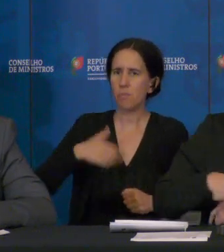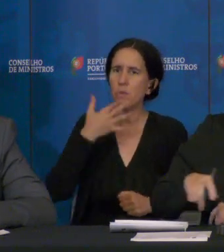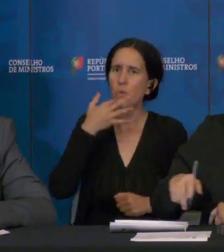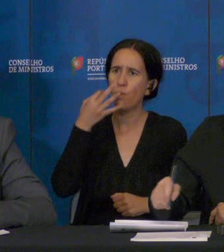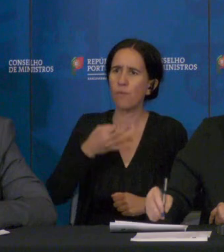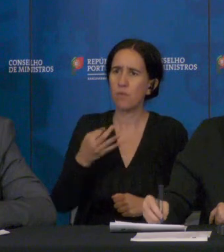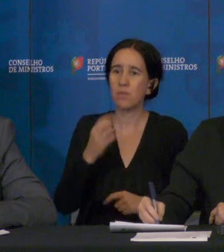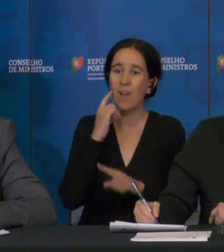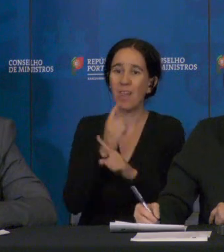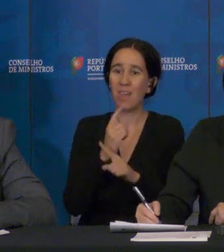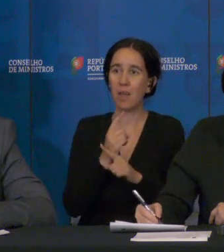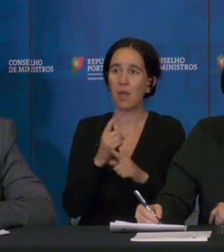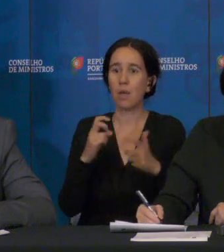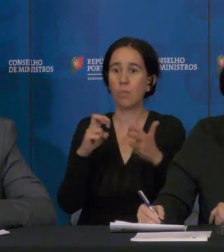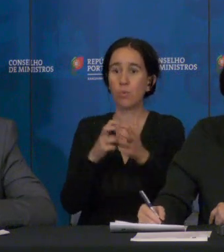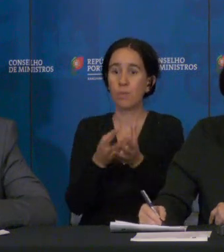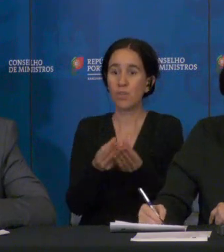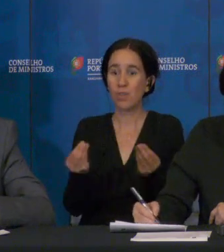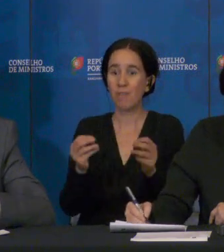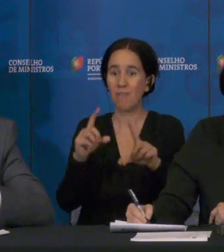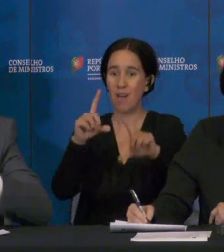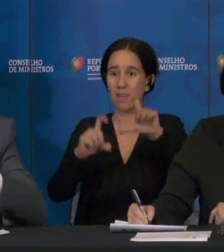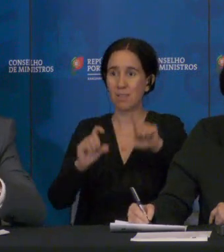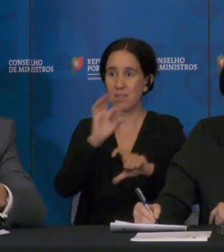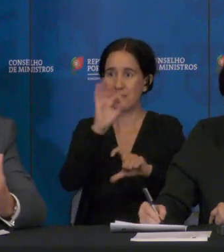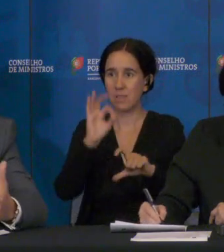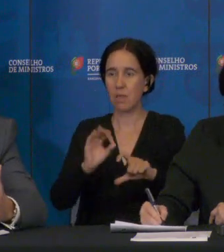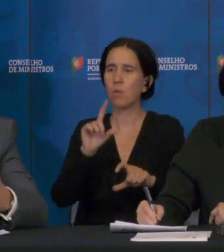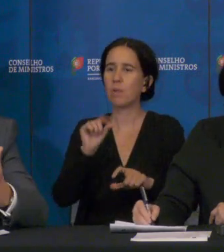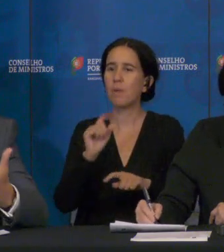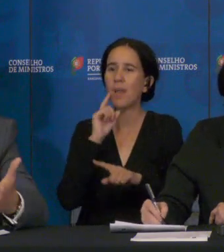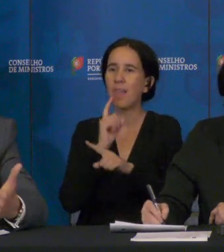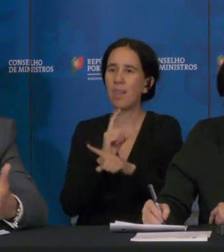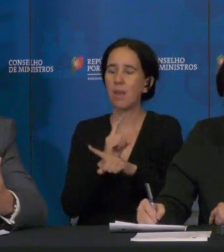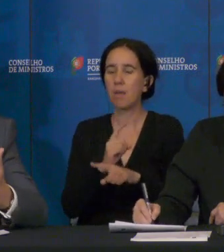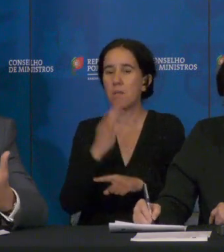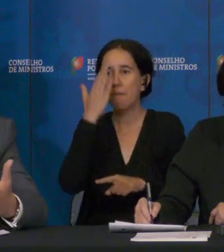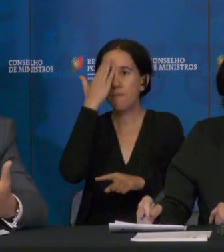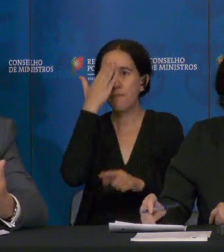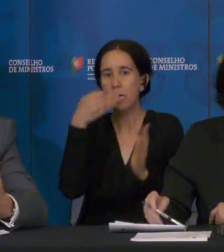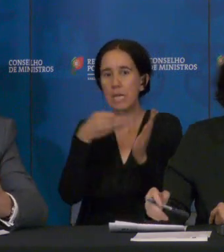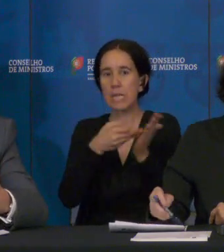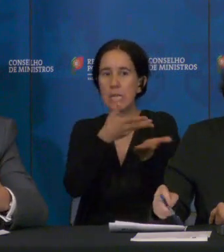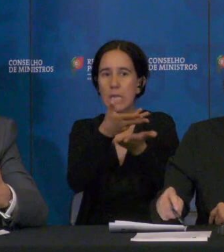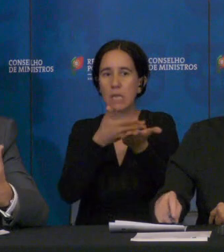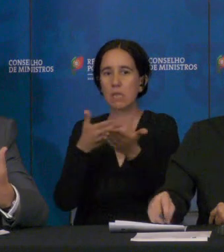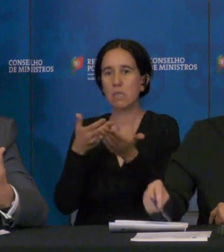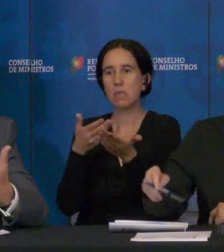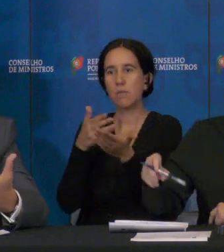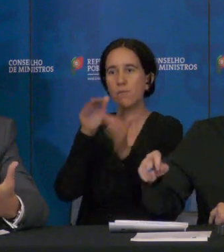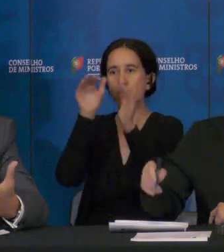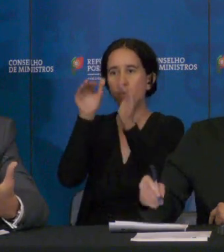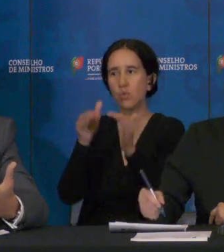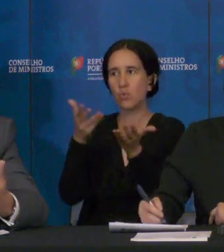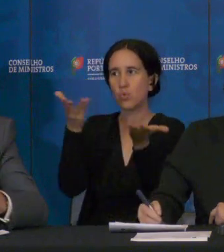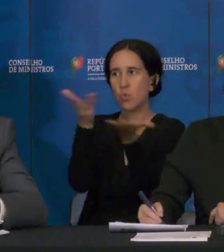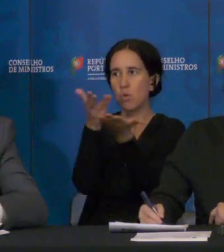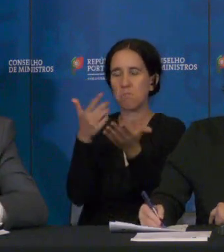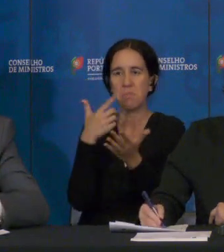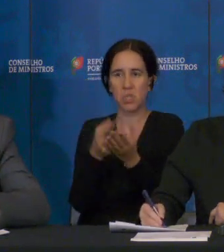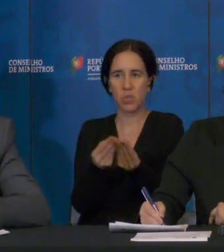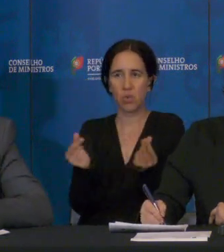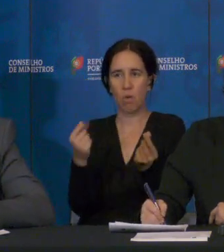a resolução deste problema acionista, não só os problemas de relação com potenciais clientes e fornecedores ficarão resolvidos do ponto de